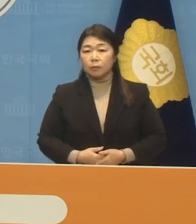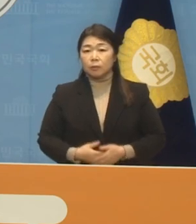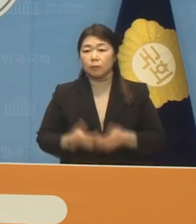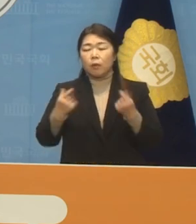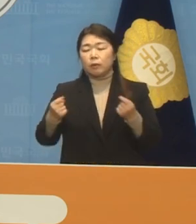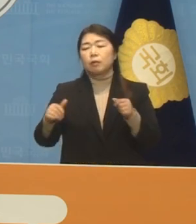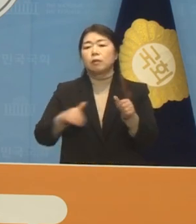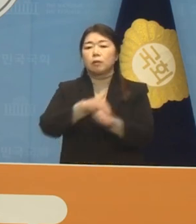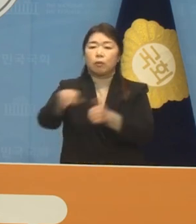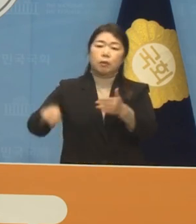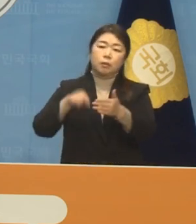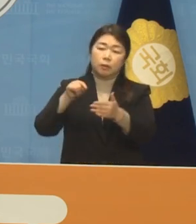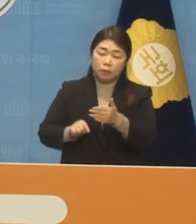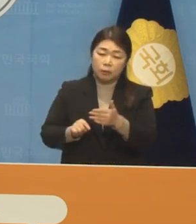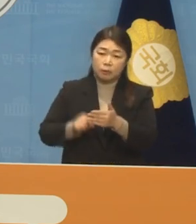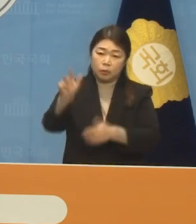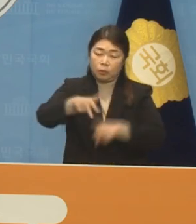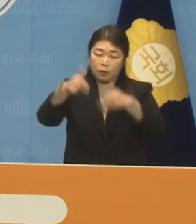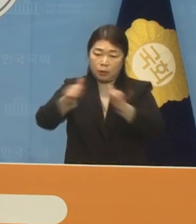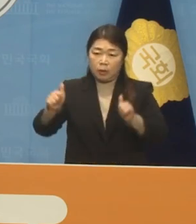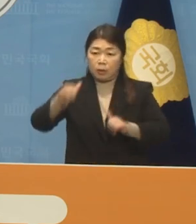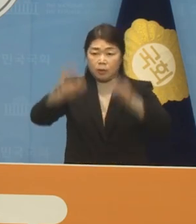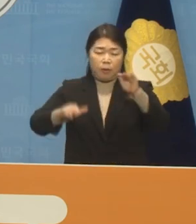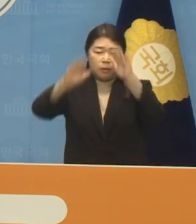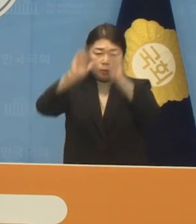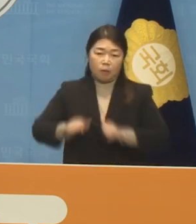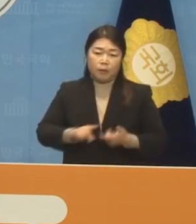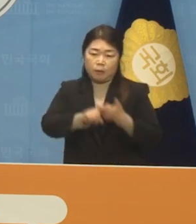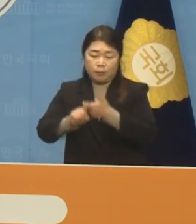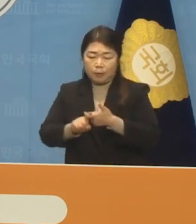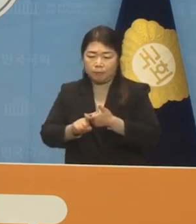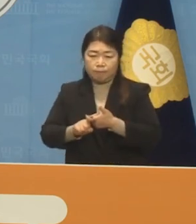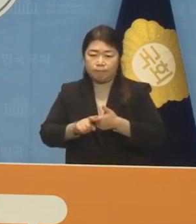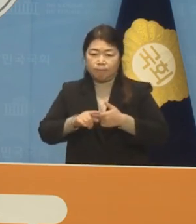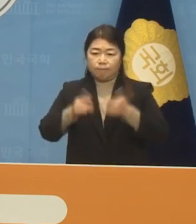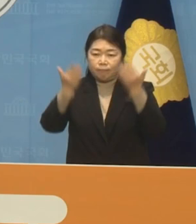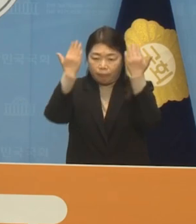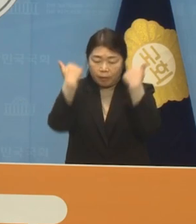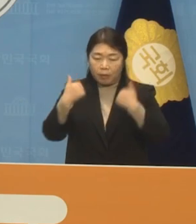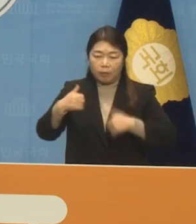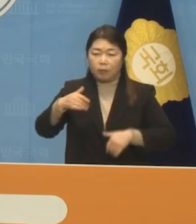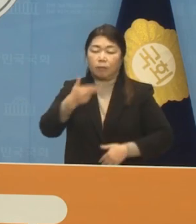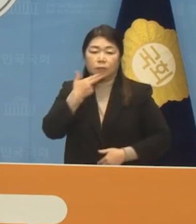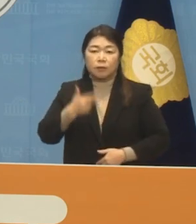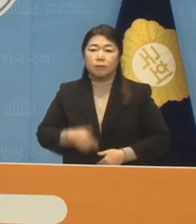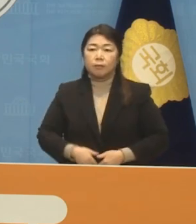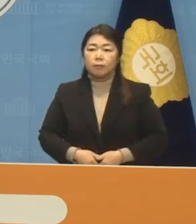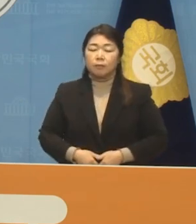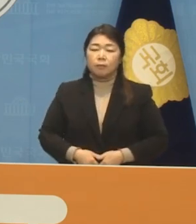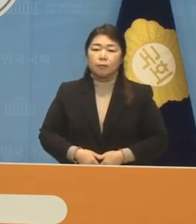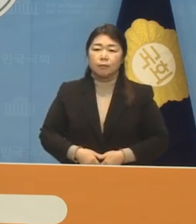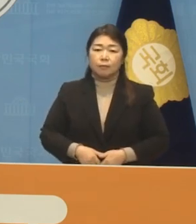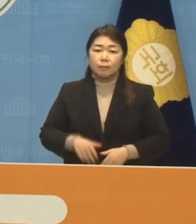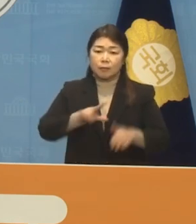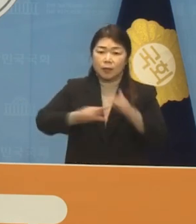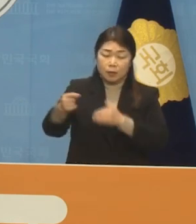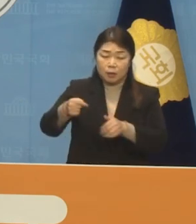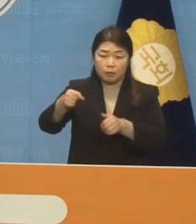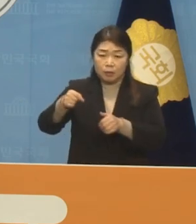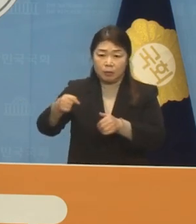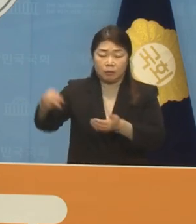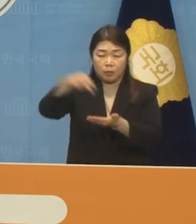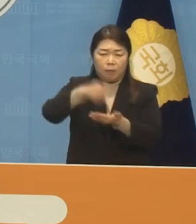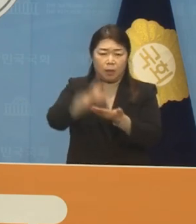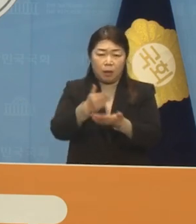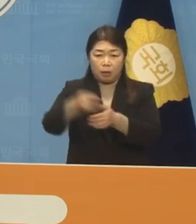상황 속에서 우리 전국장애인 차별철폐연대가 굴하지 않고 끝까지 지하철 시민 불복종 운동을 통해서 한국